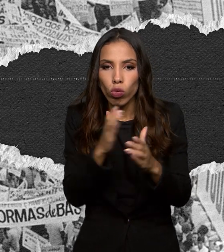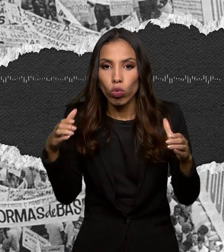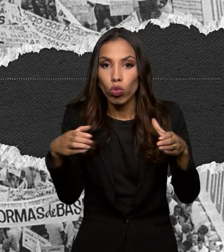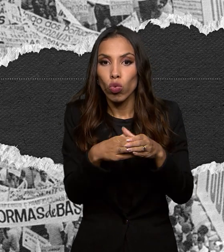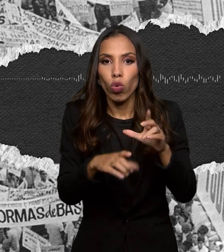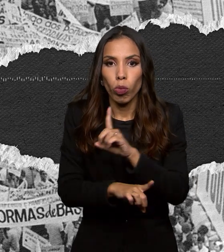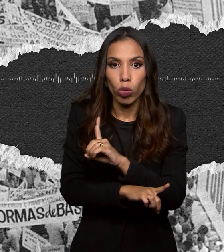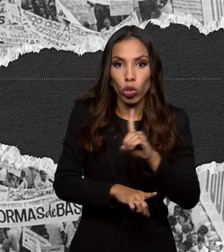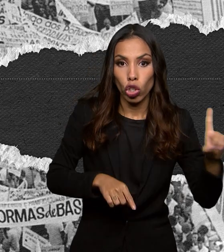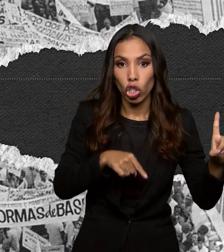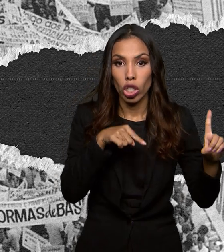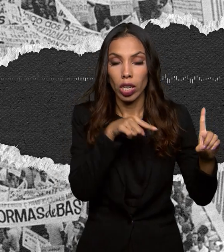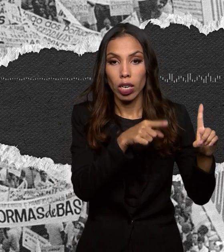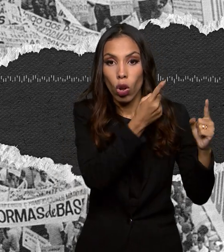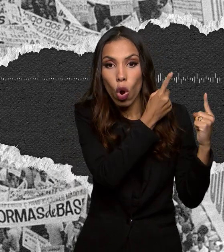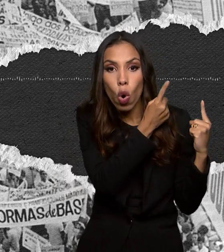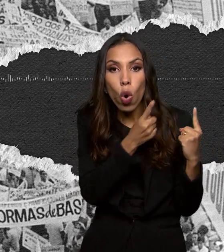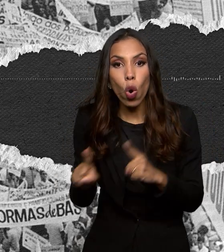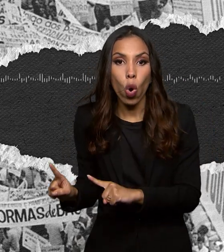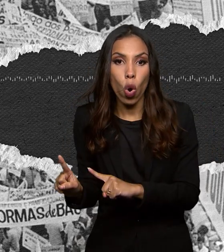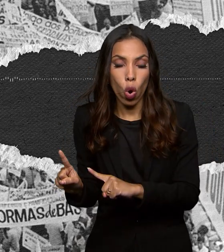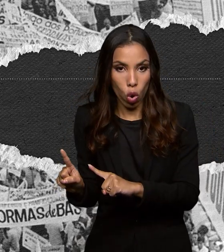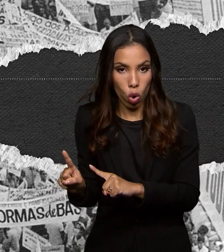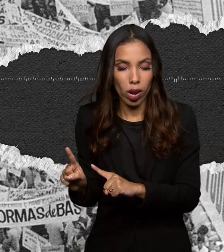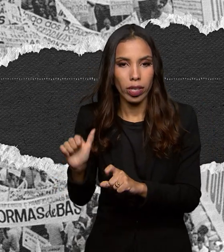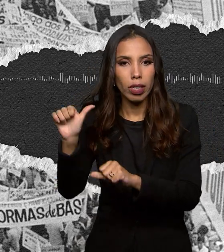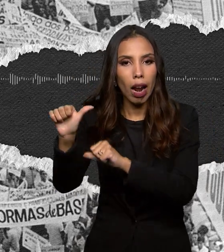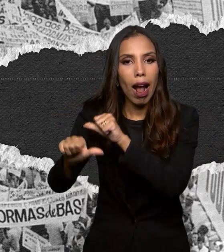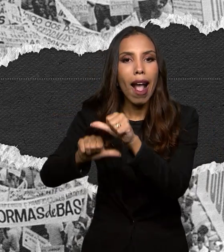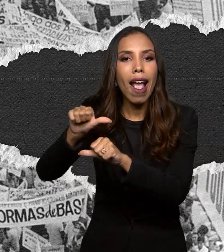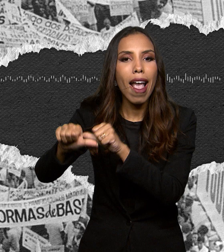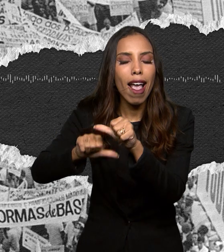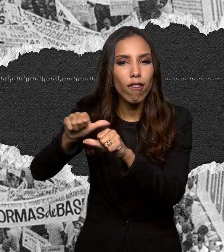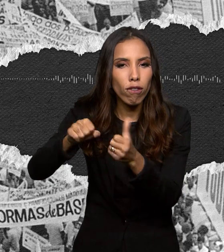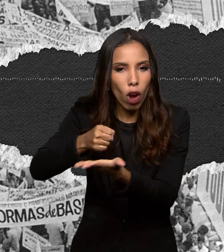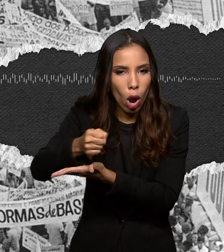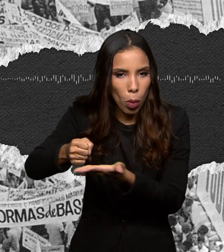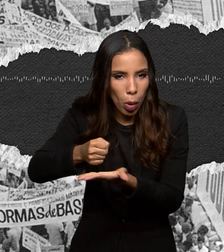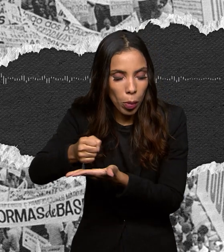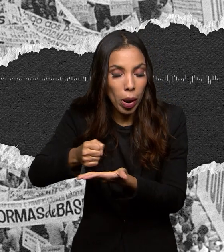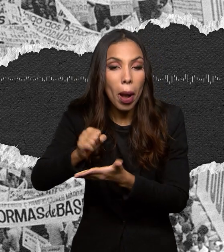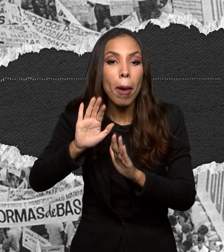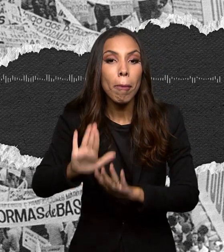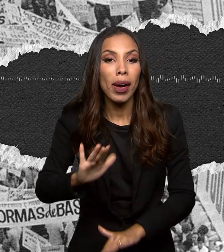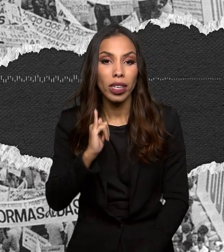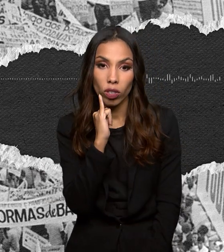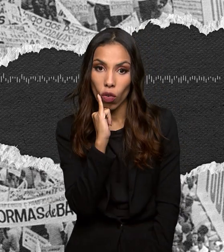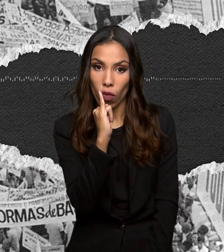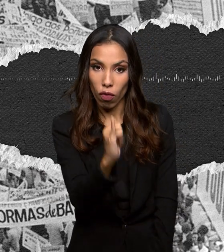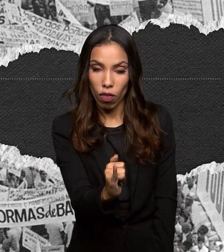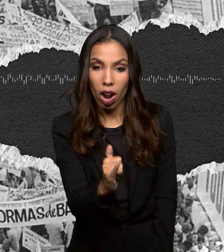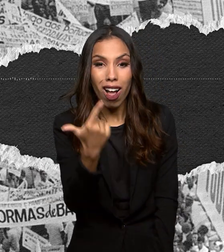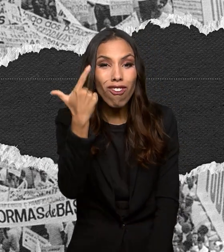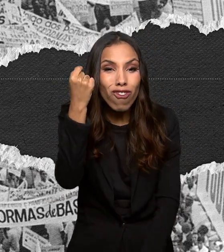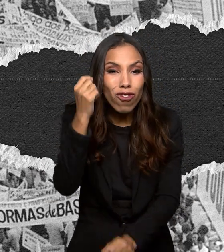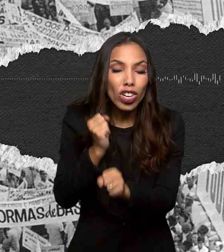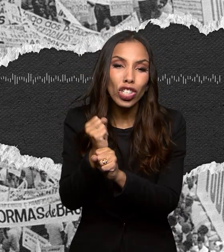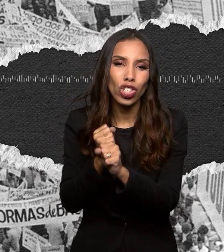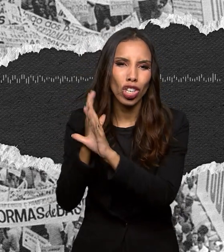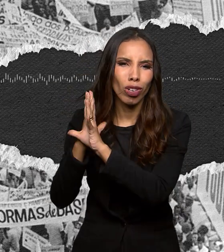grupos contra algumas das reformas de base. Mas, o que eu digo, e eu digo isso há 20 anos, é que o elemento